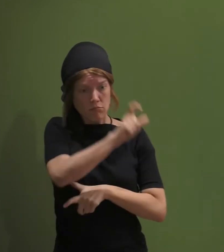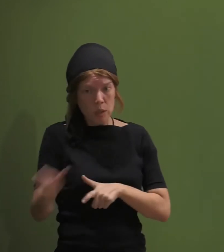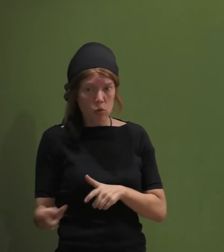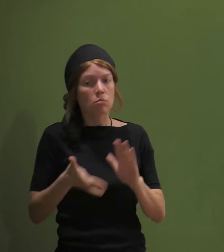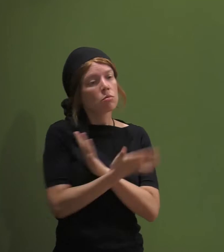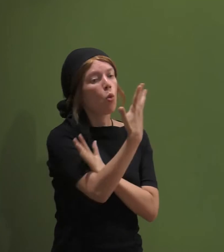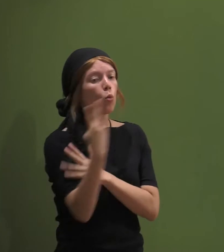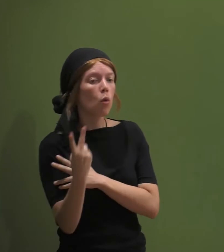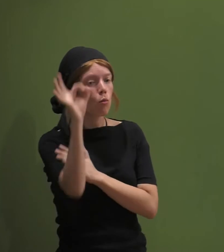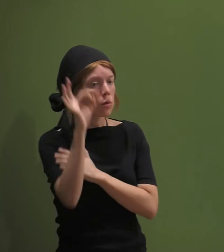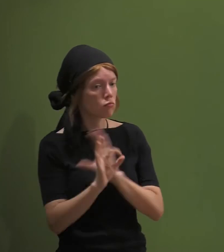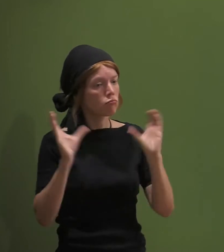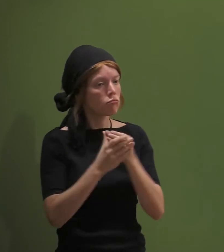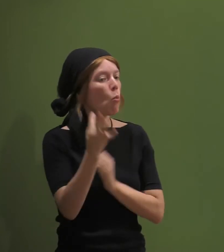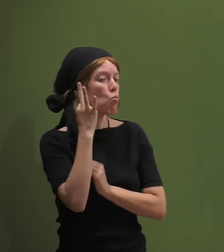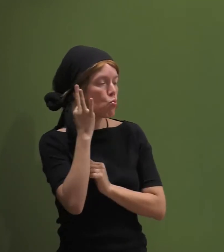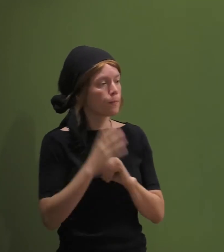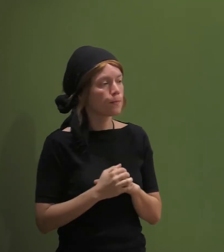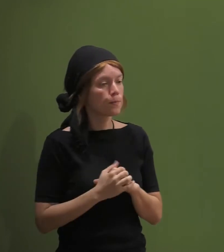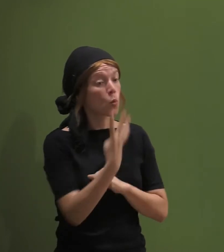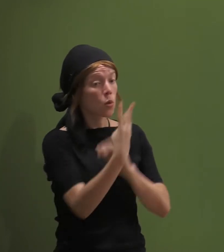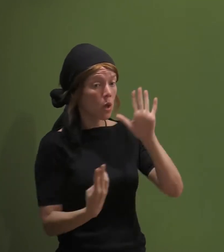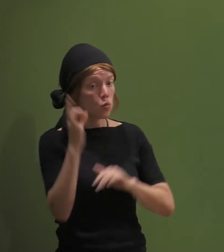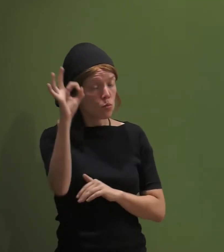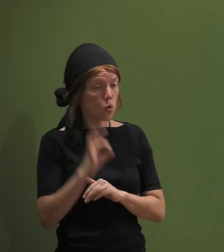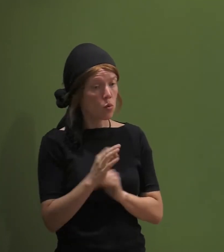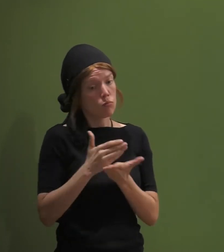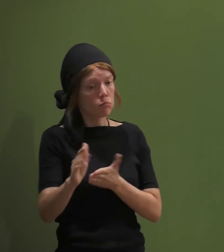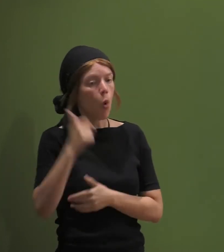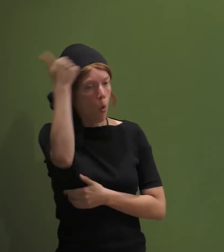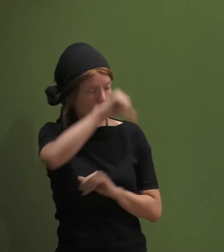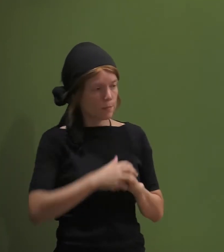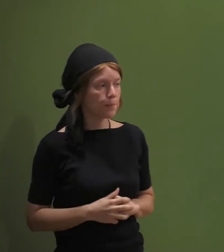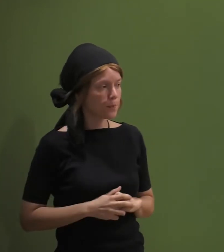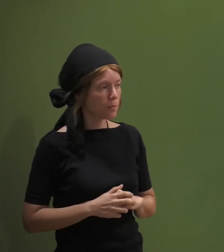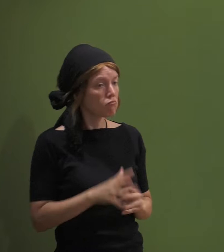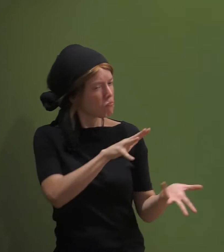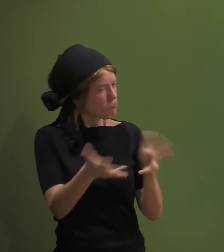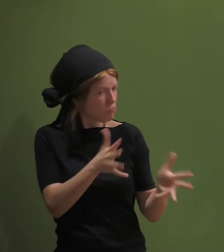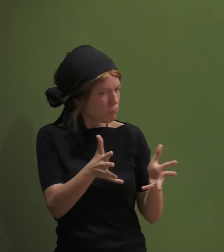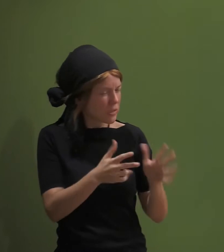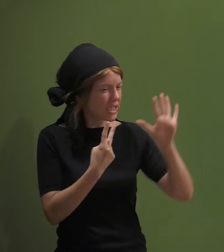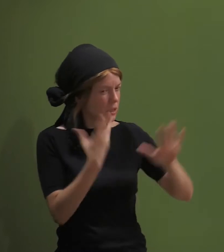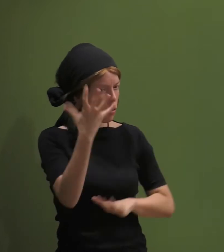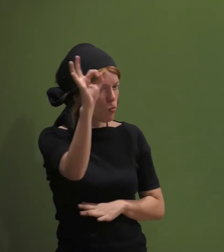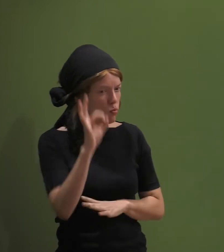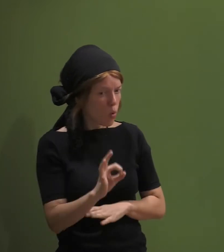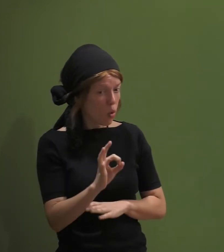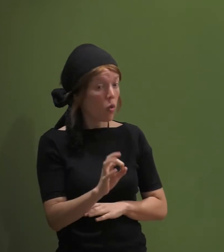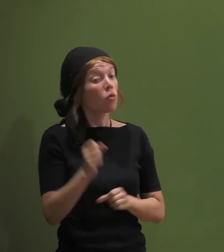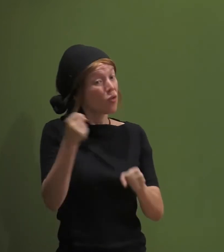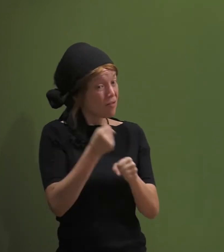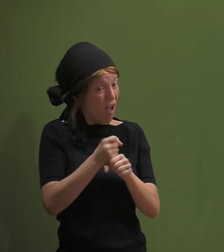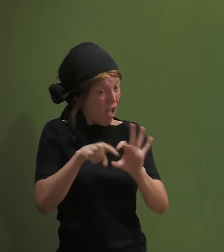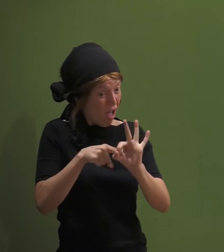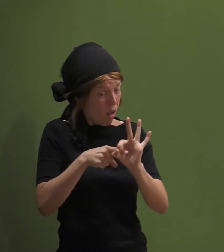el 52% de la plantilla son mujeres y el 48% restante son hombres. Aproximadamente el 75% de los puestos de